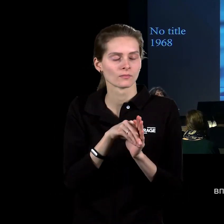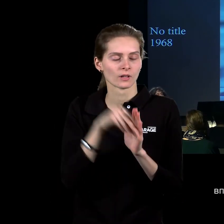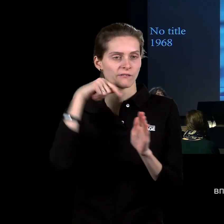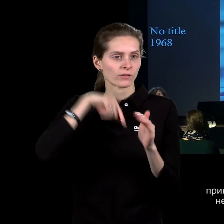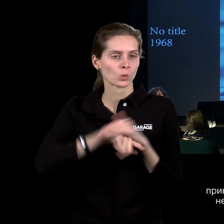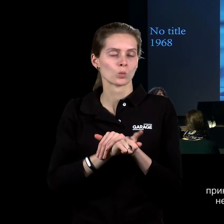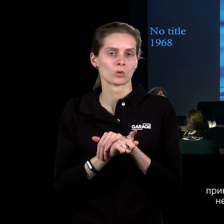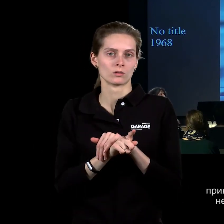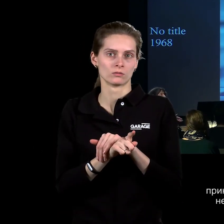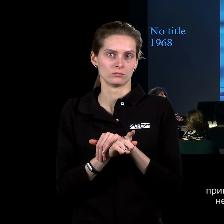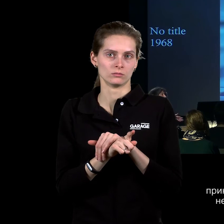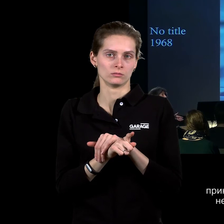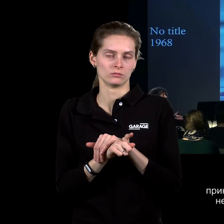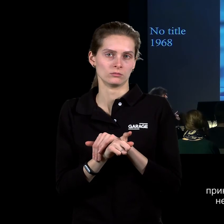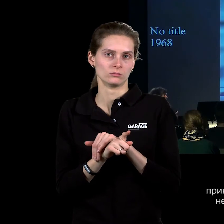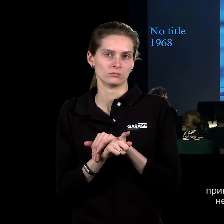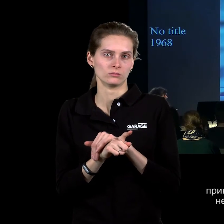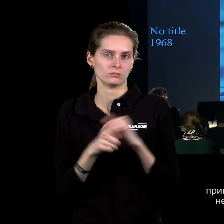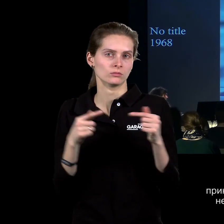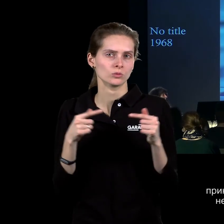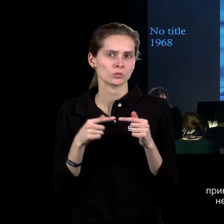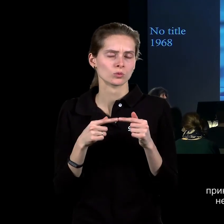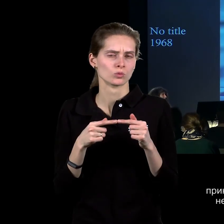принципиально стерильного, принципиально